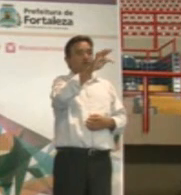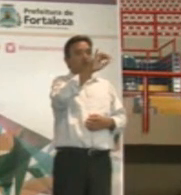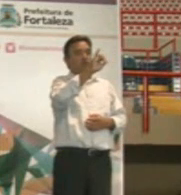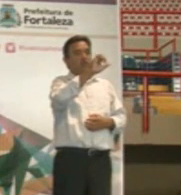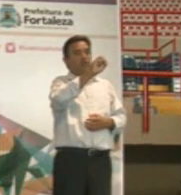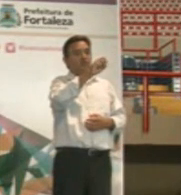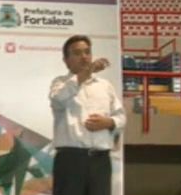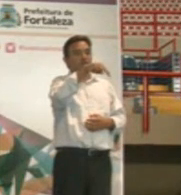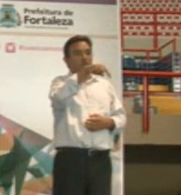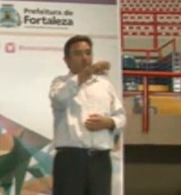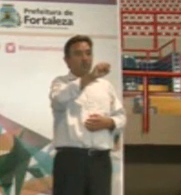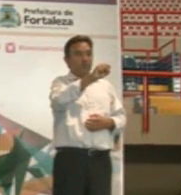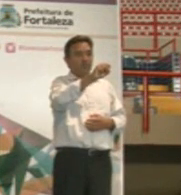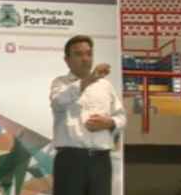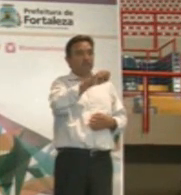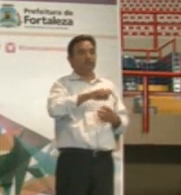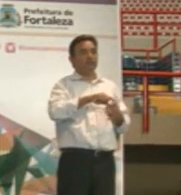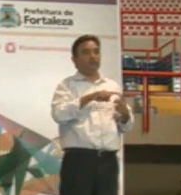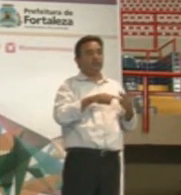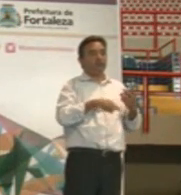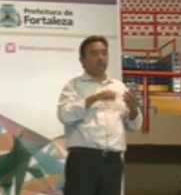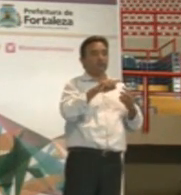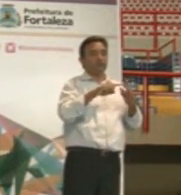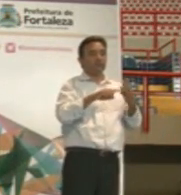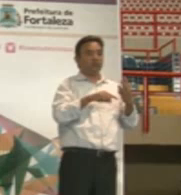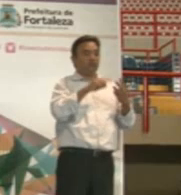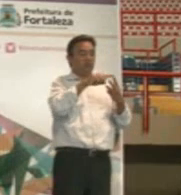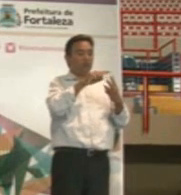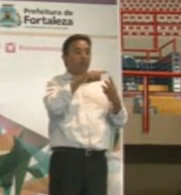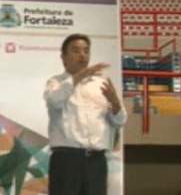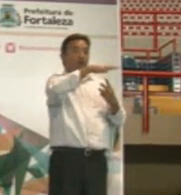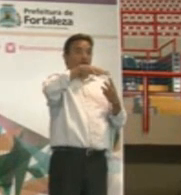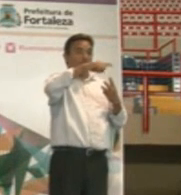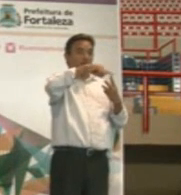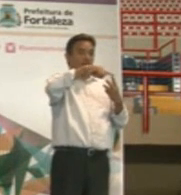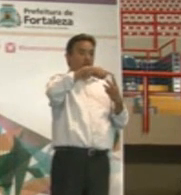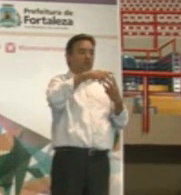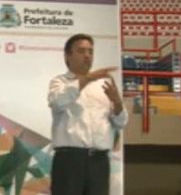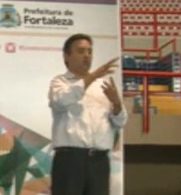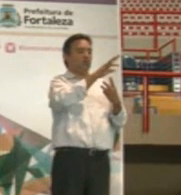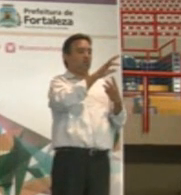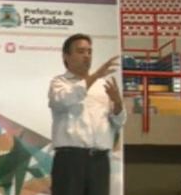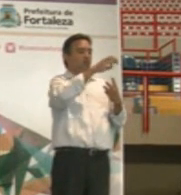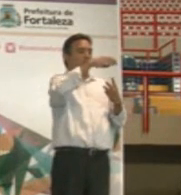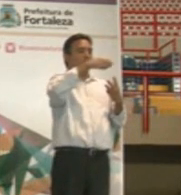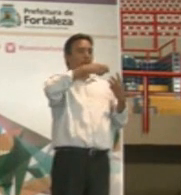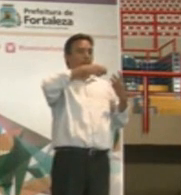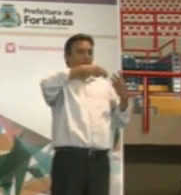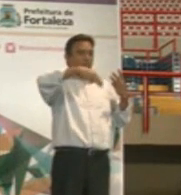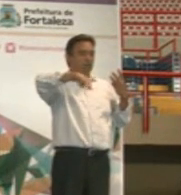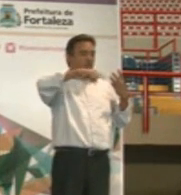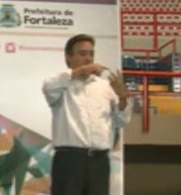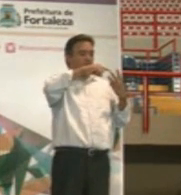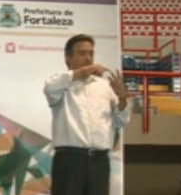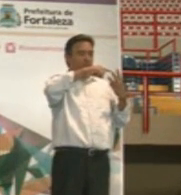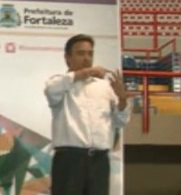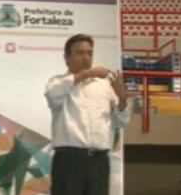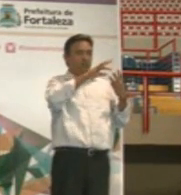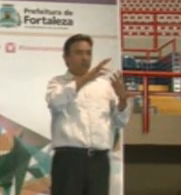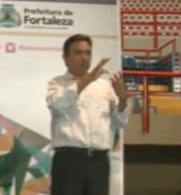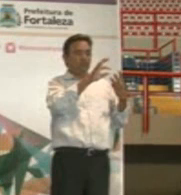Essa área, pessoal, que pega Maranhão, Piauí, Tocantins e Bahia, é chamada